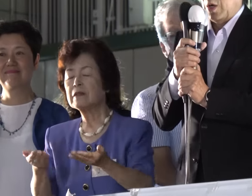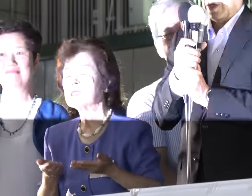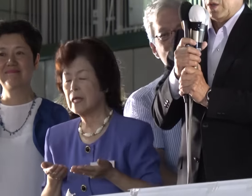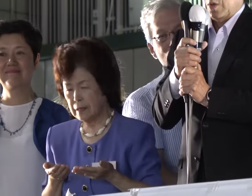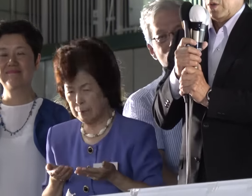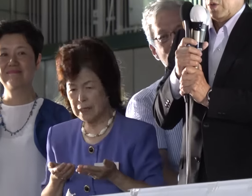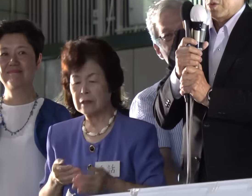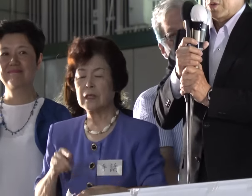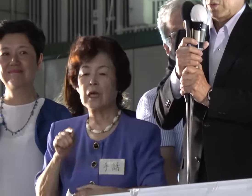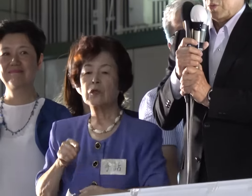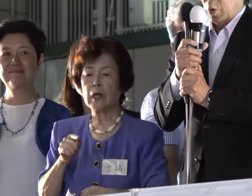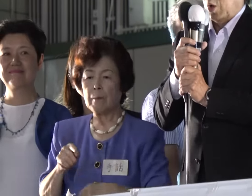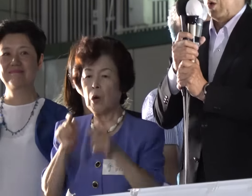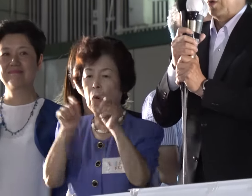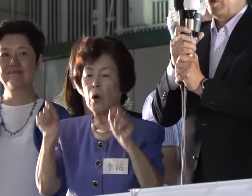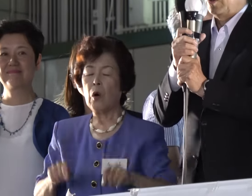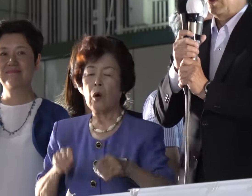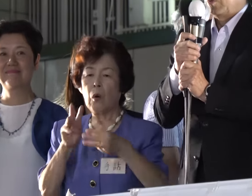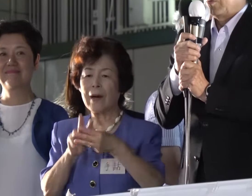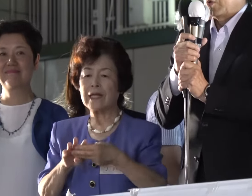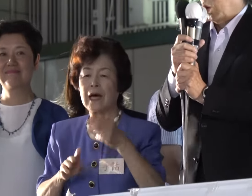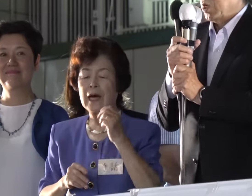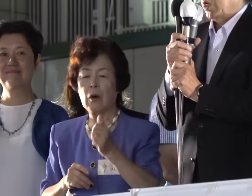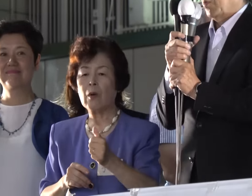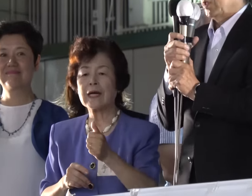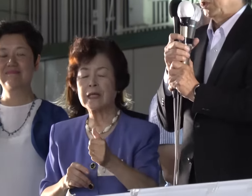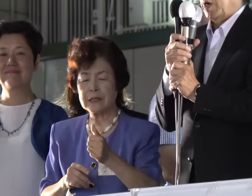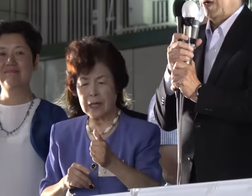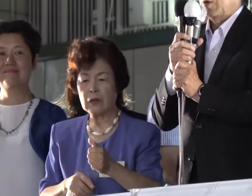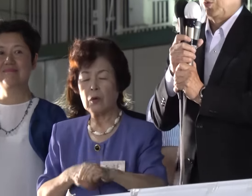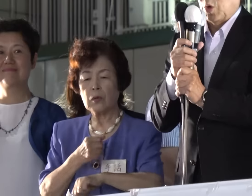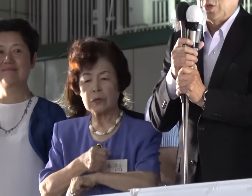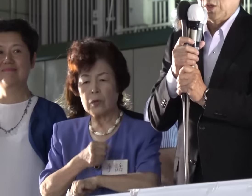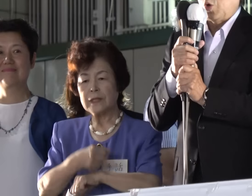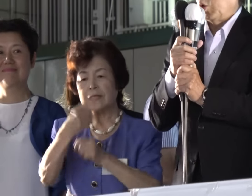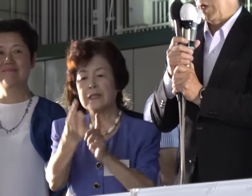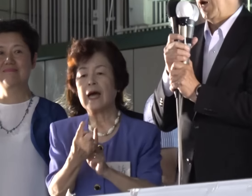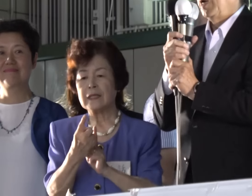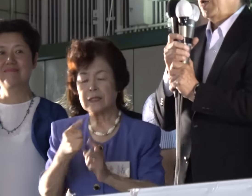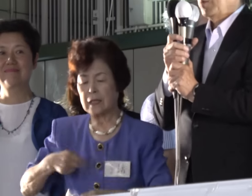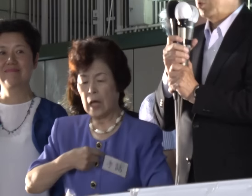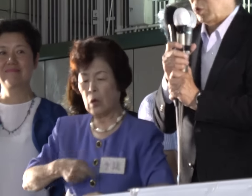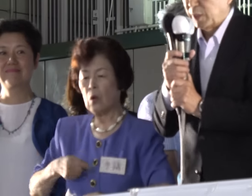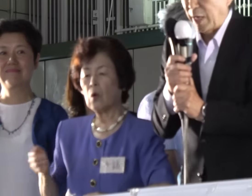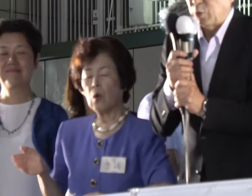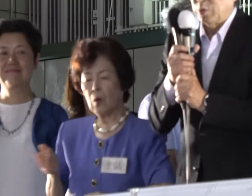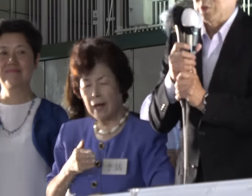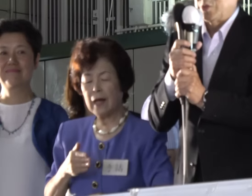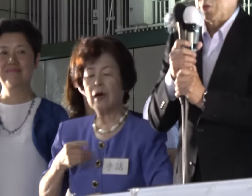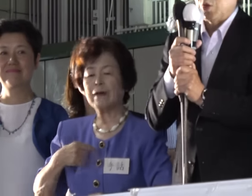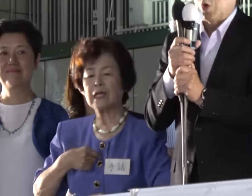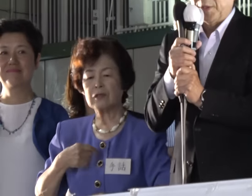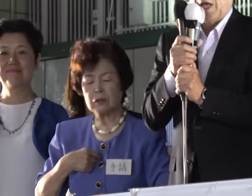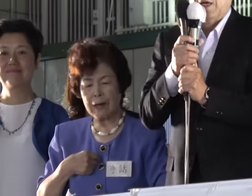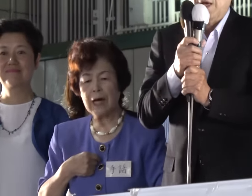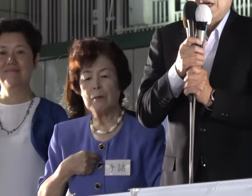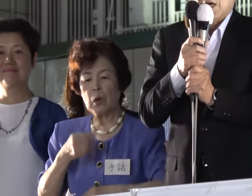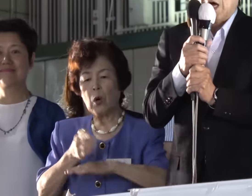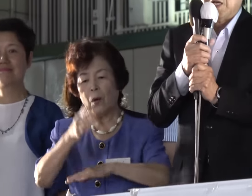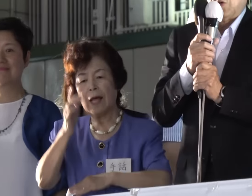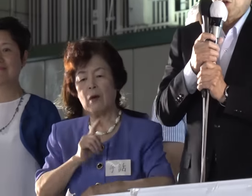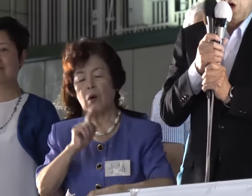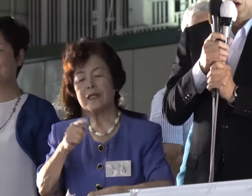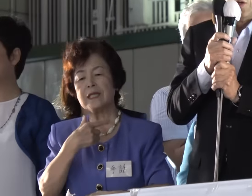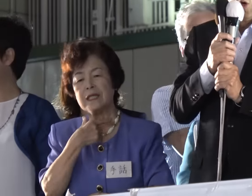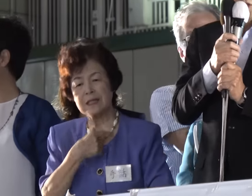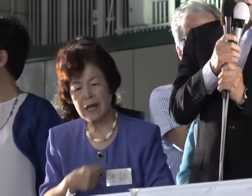んのこの労に私は本当に心から報いたいという気持ちを込めて